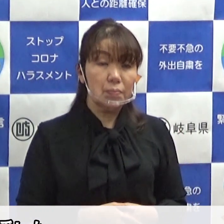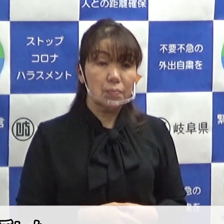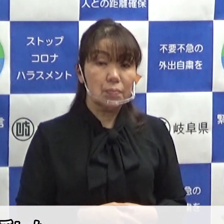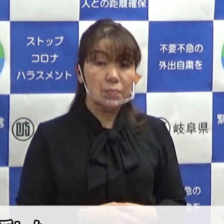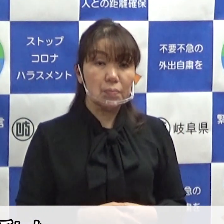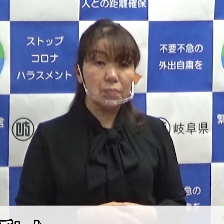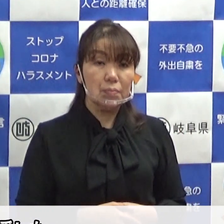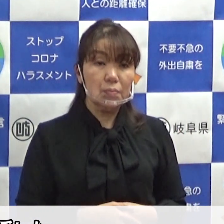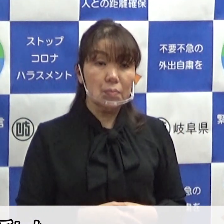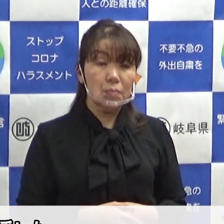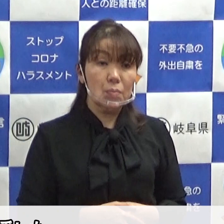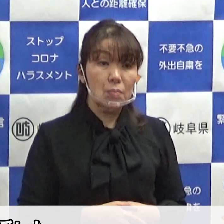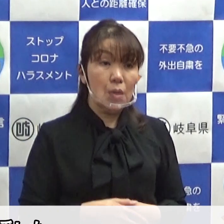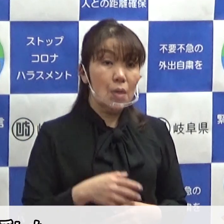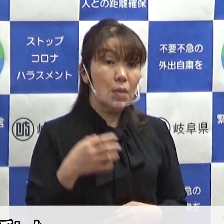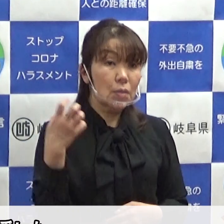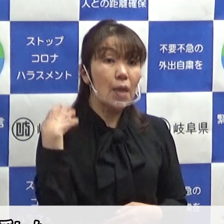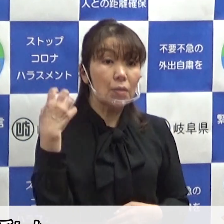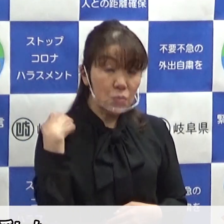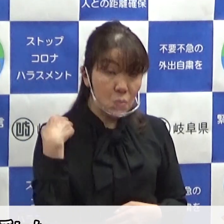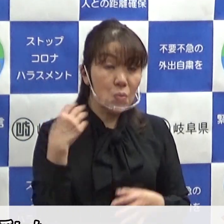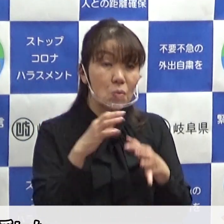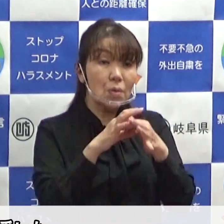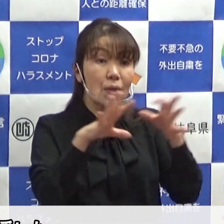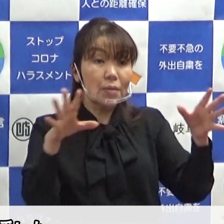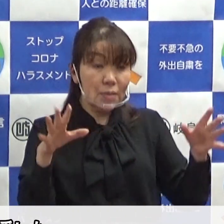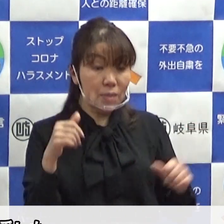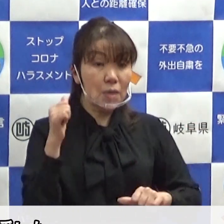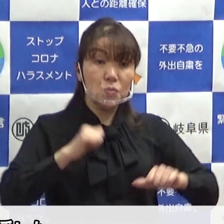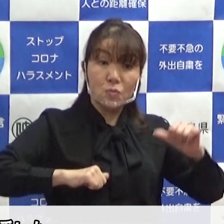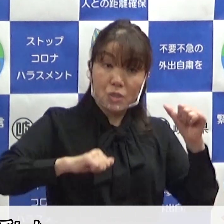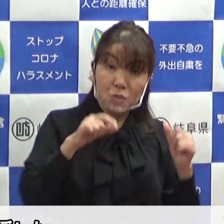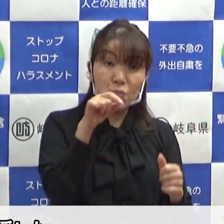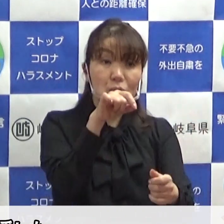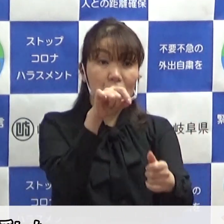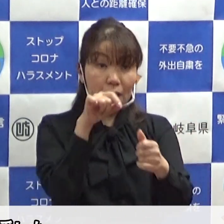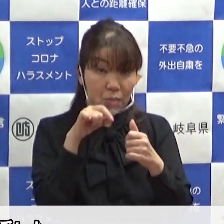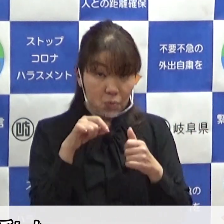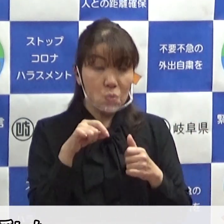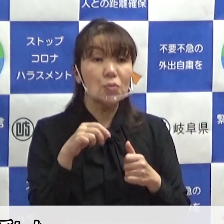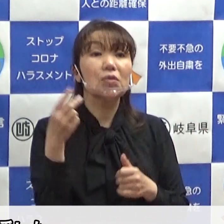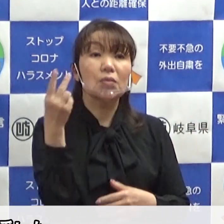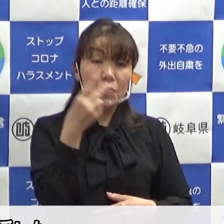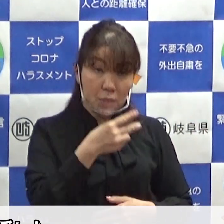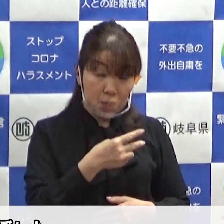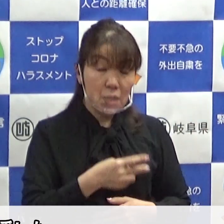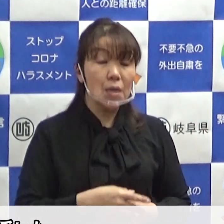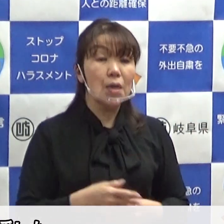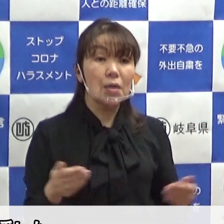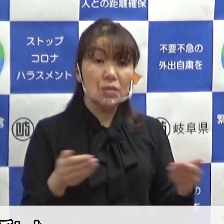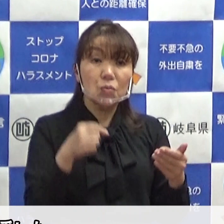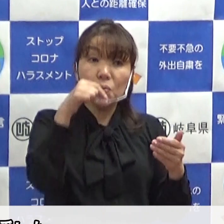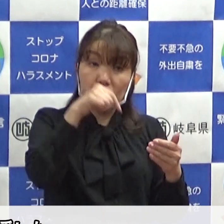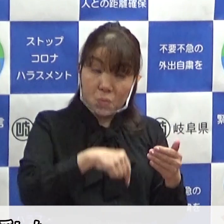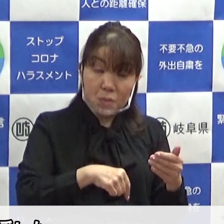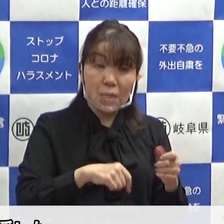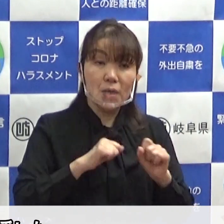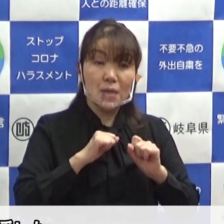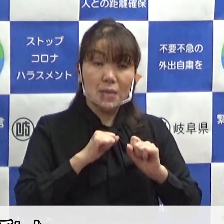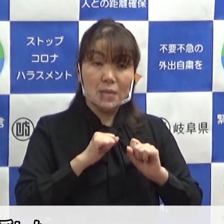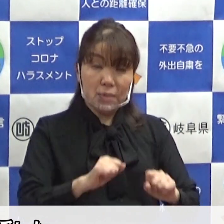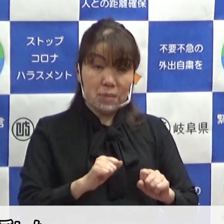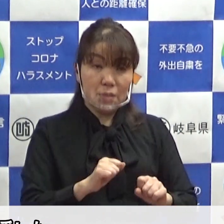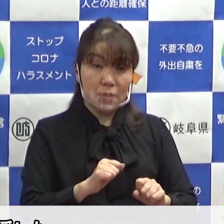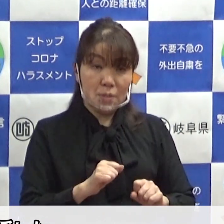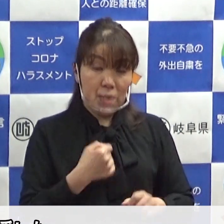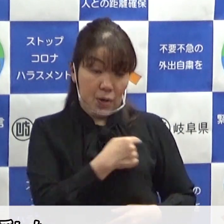そのポストを問わずですね、自由に提言をして、そしてその仕事の中にやりがいを見出していくというような